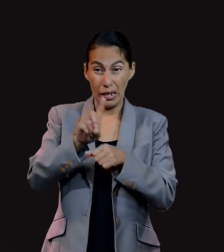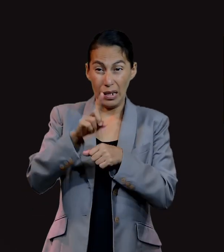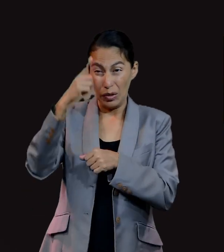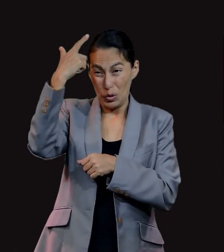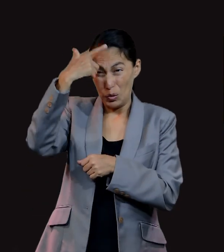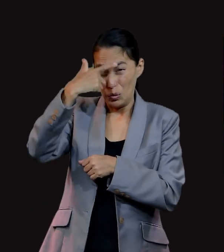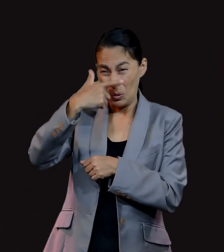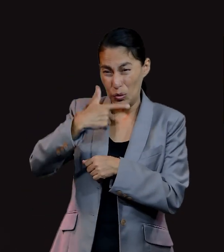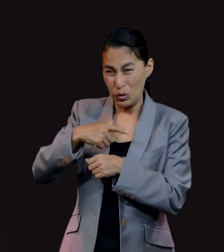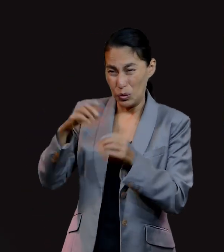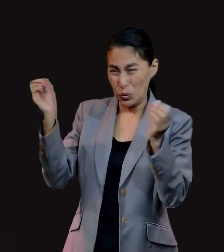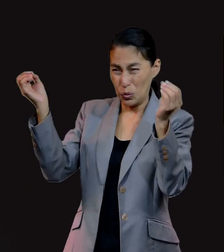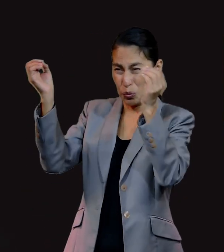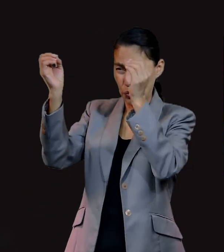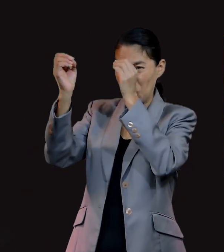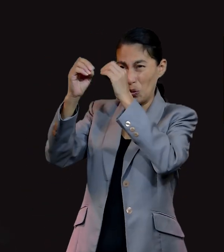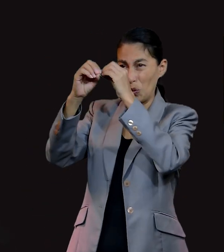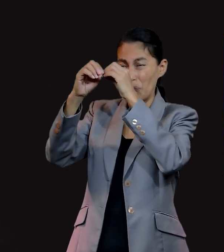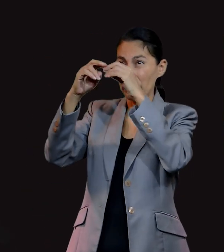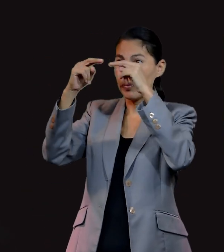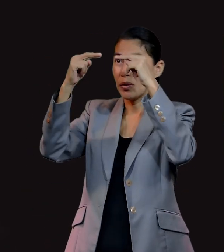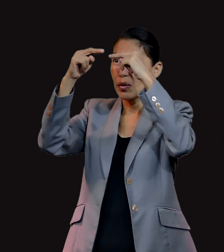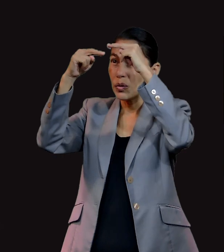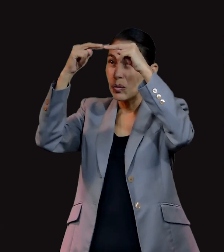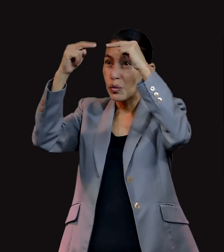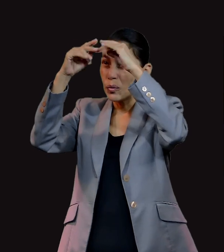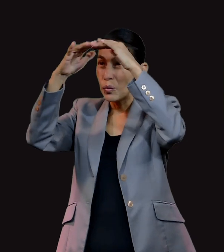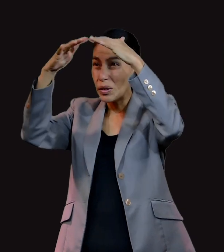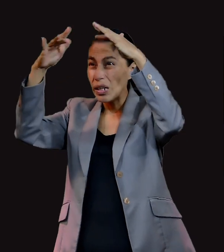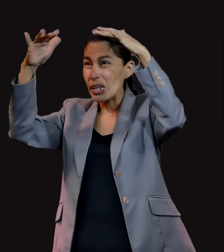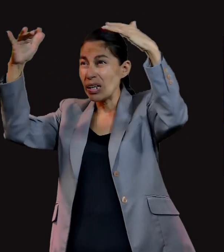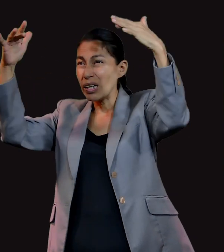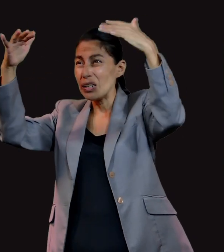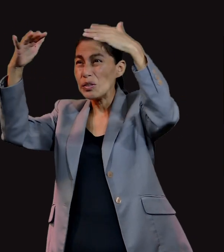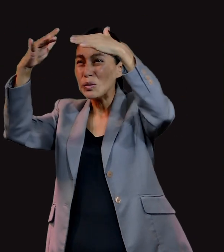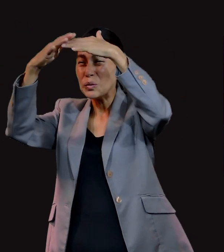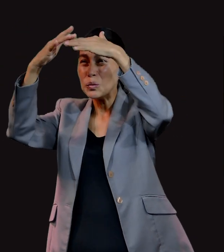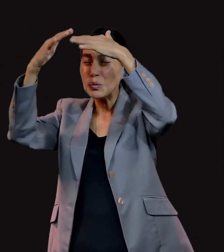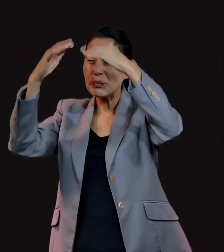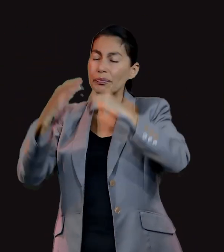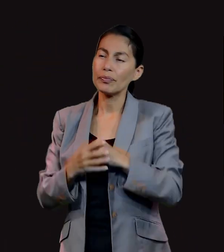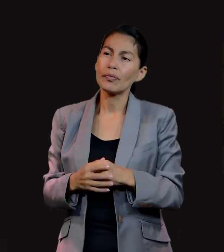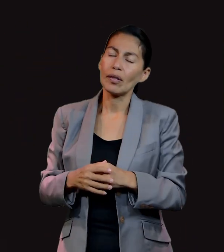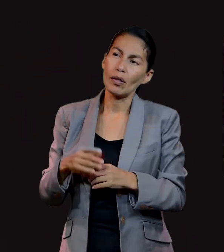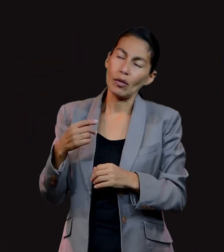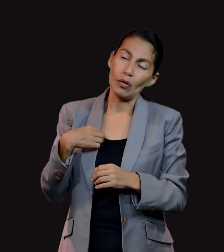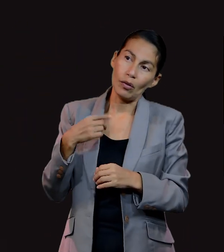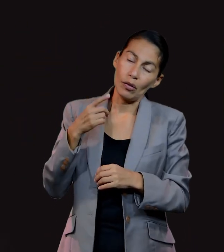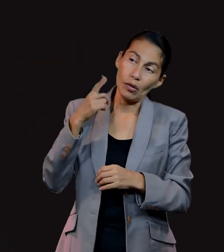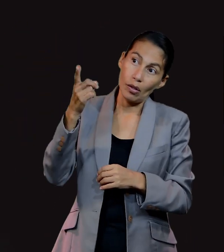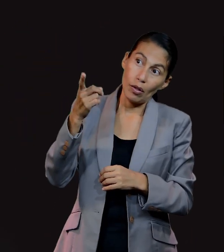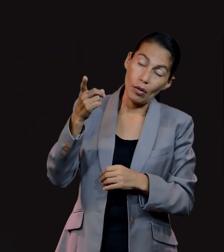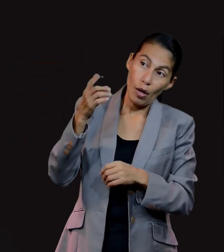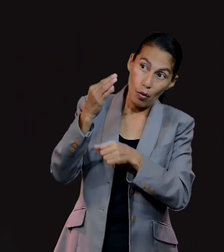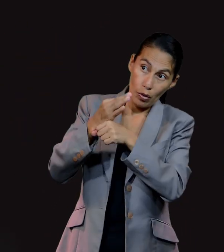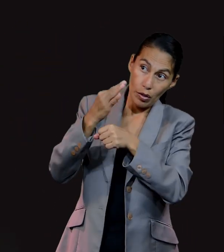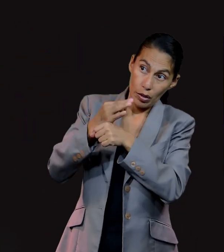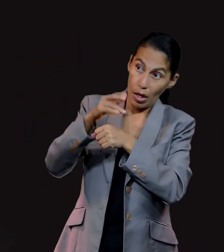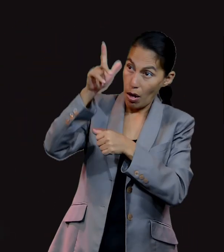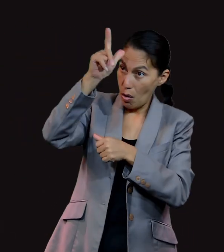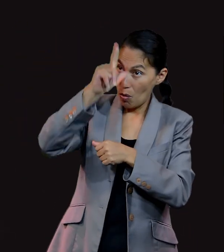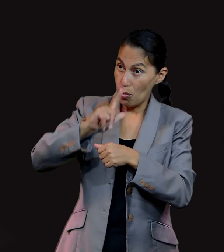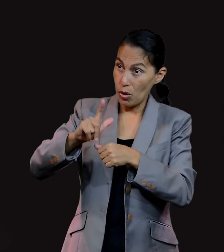yo le dije Señor estaba bien nublado era una noche bien nublada yo le dije Señor si tú me has llamado a tal hora de la